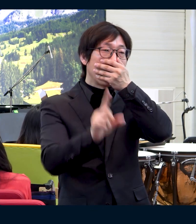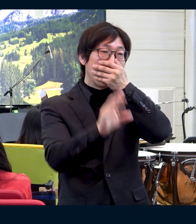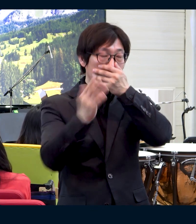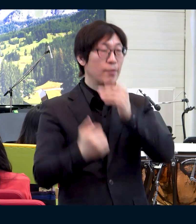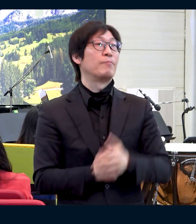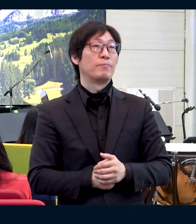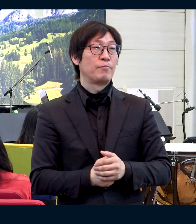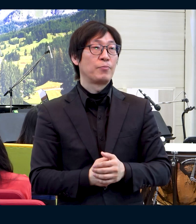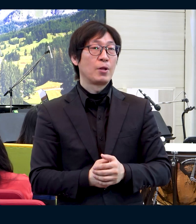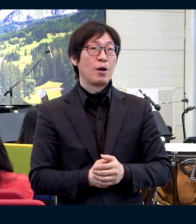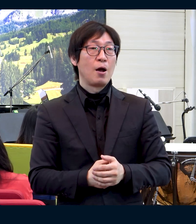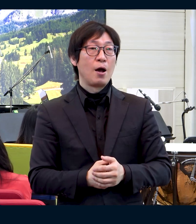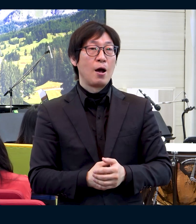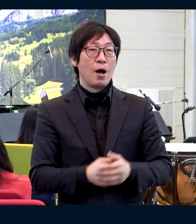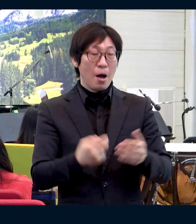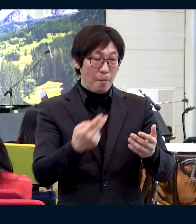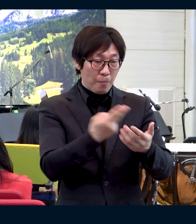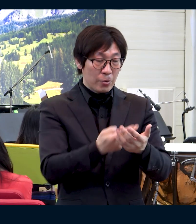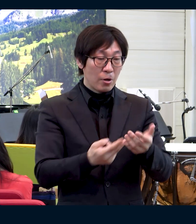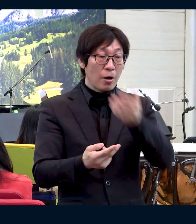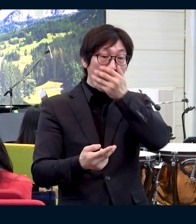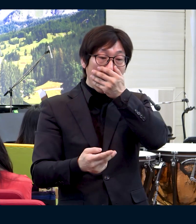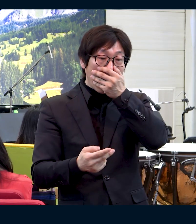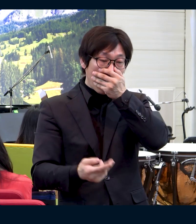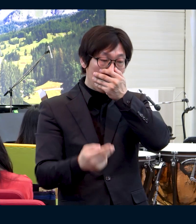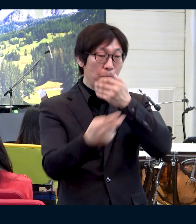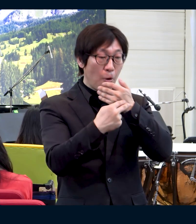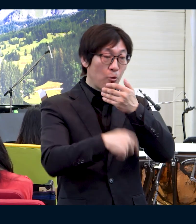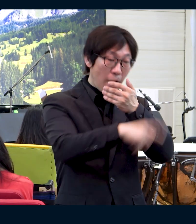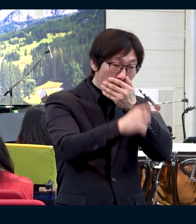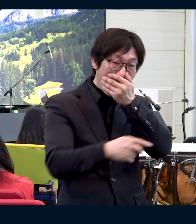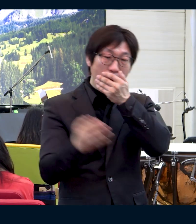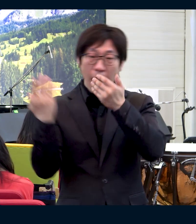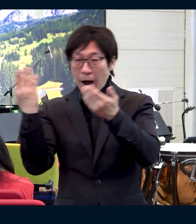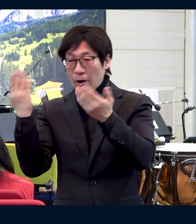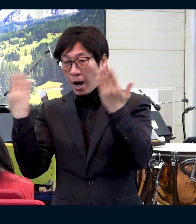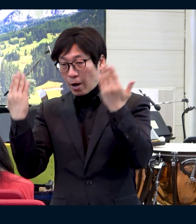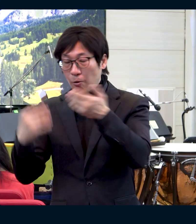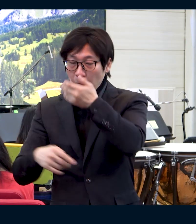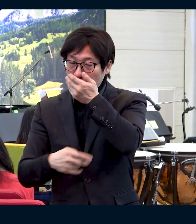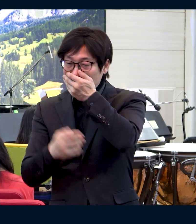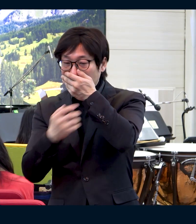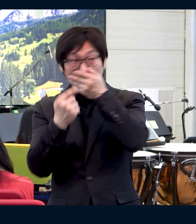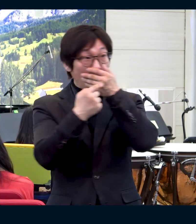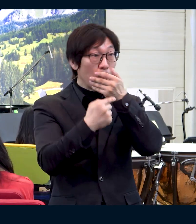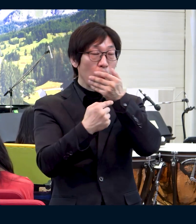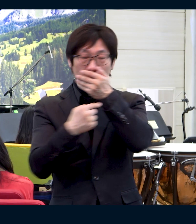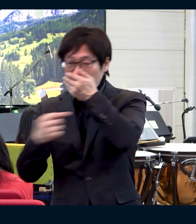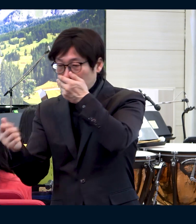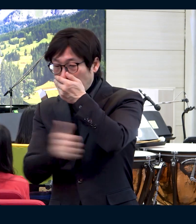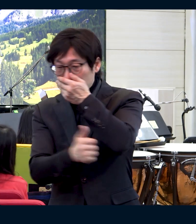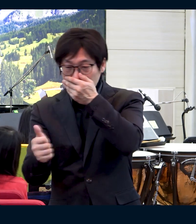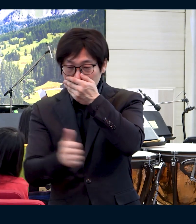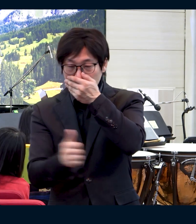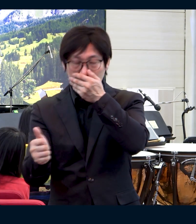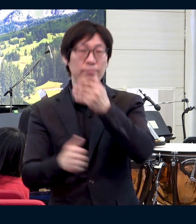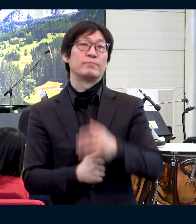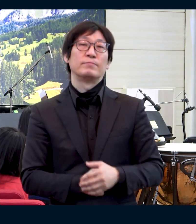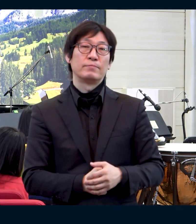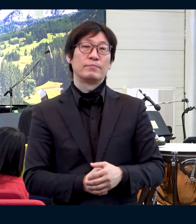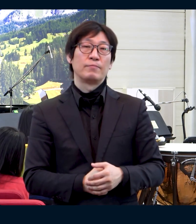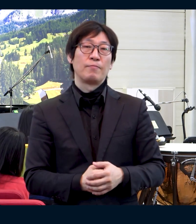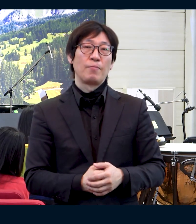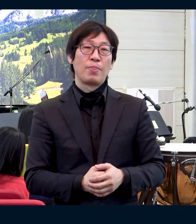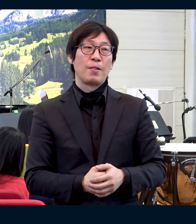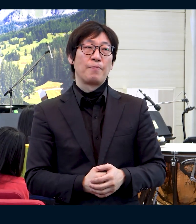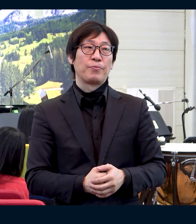병실에 누워만 있었던 것이 아니라 학교도 다녔고 교회도 왔고 모든 일상생활을 다 했었던 그런 친구입니다.